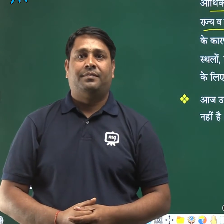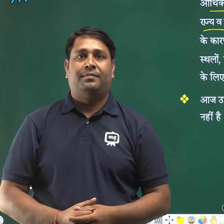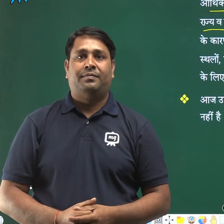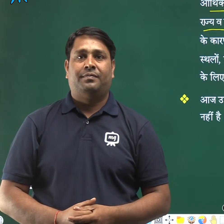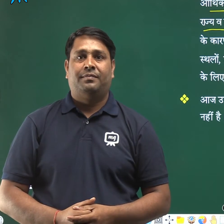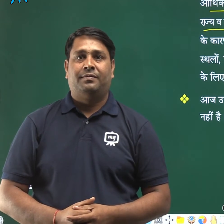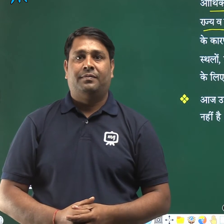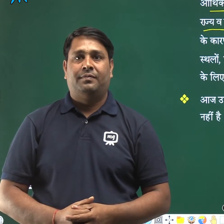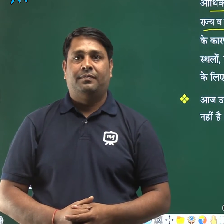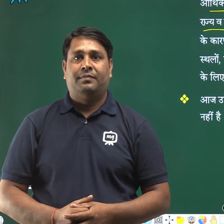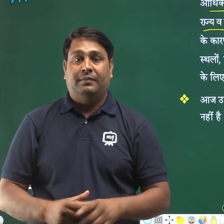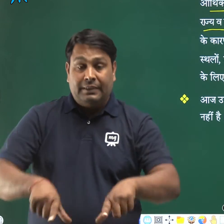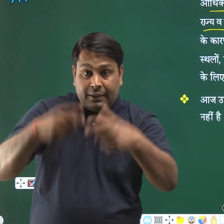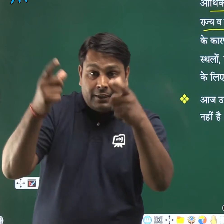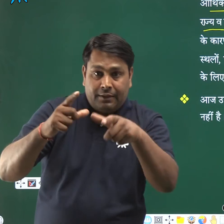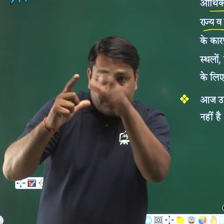इन लोगों को